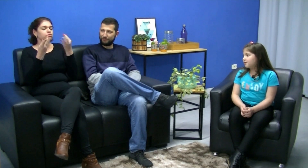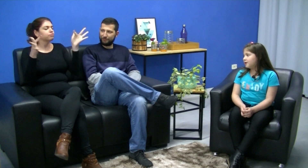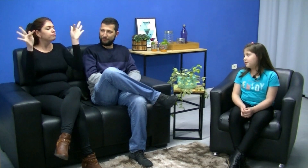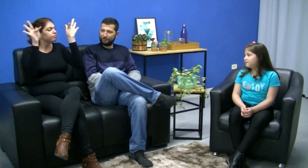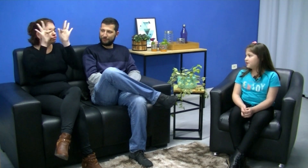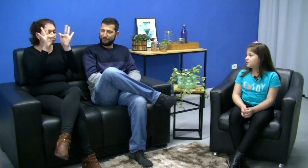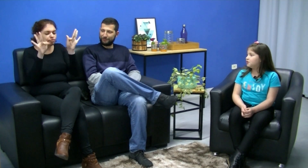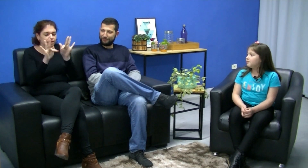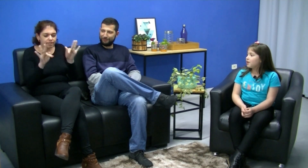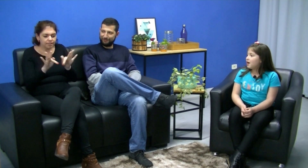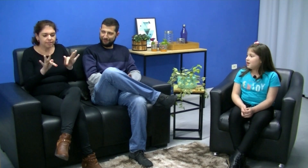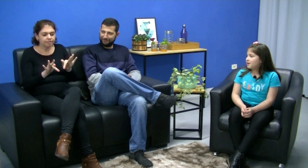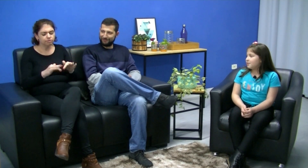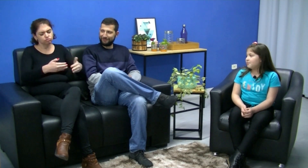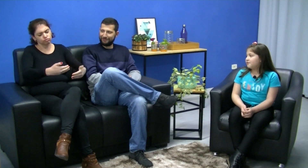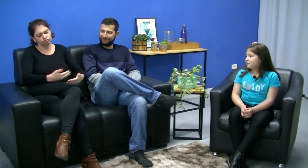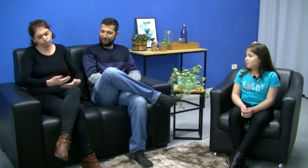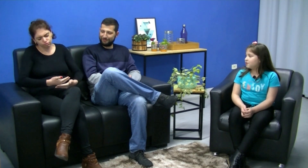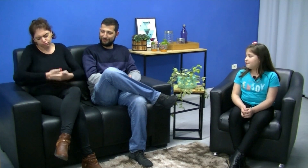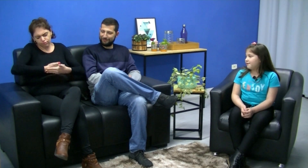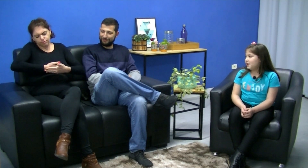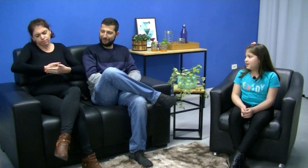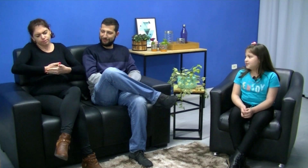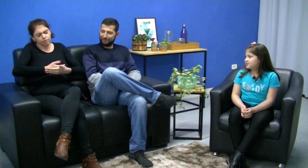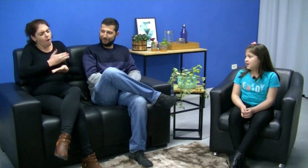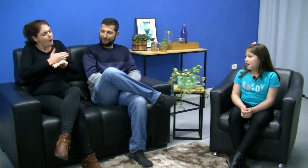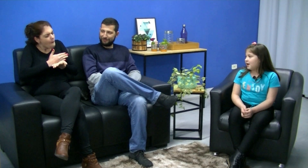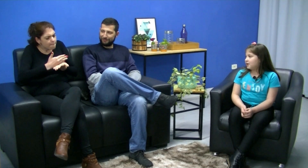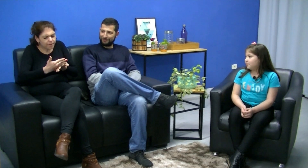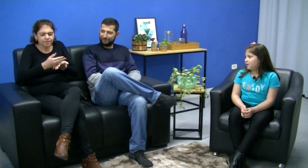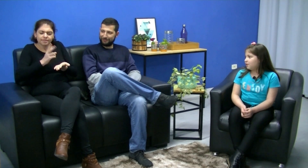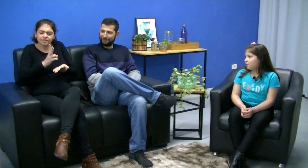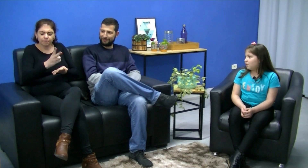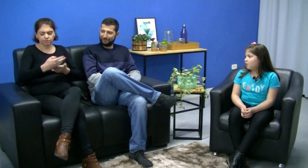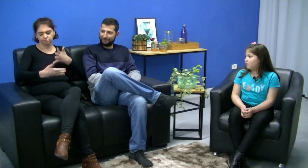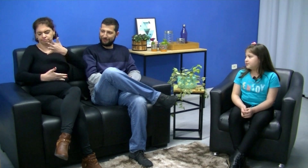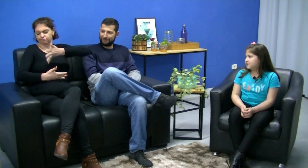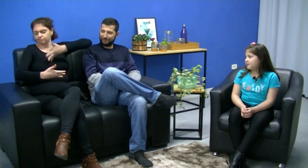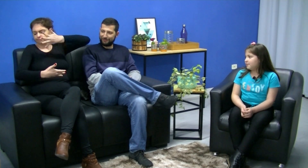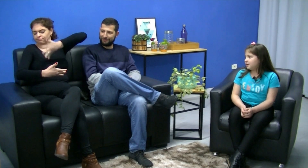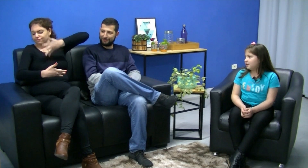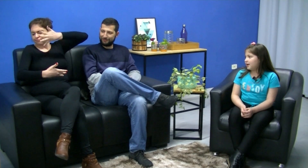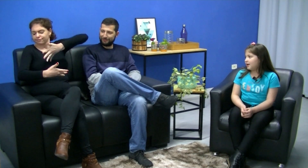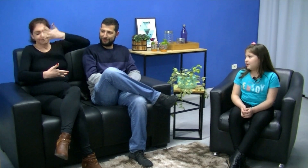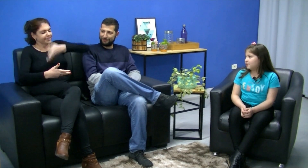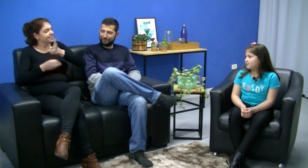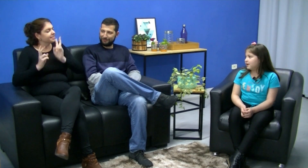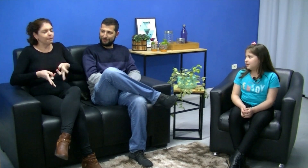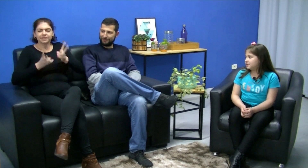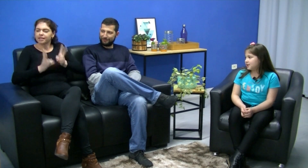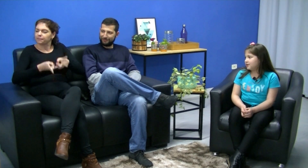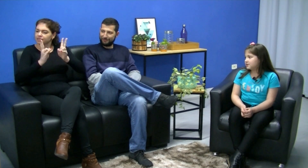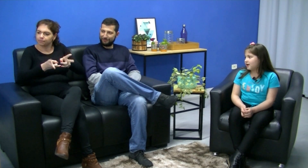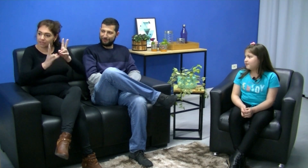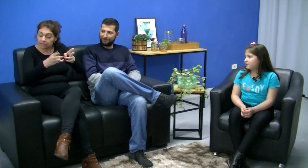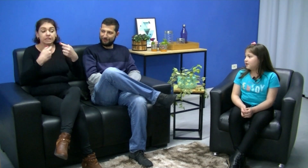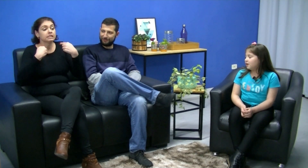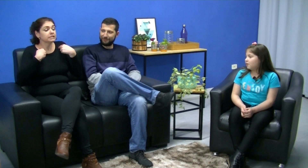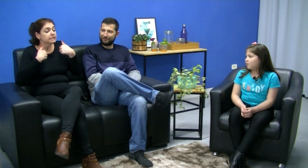era ouvinte, e minha mãe ficou muito feliz. Aí ela pegou, sempre quando ela sinalizava